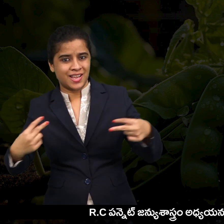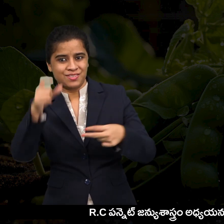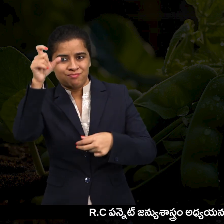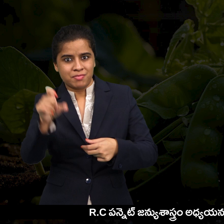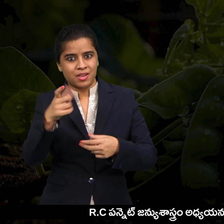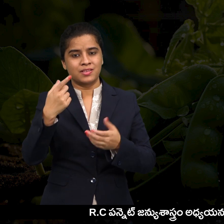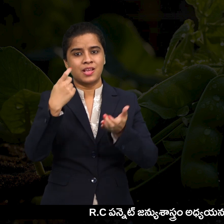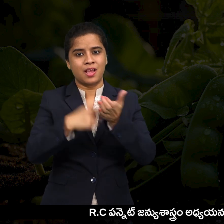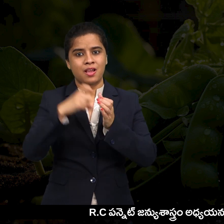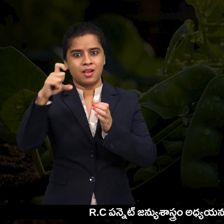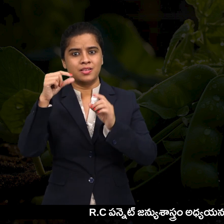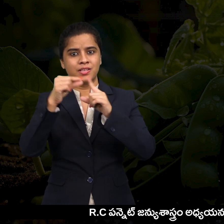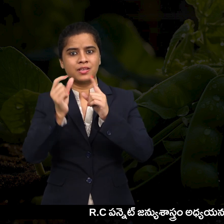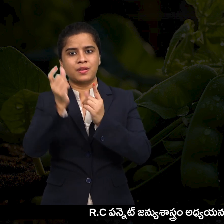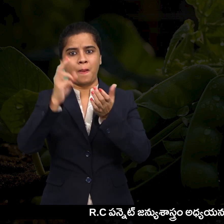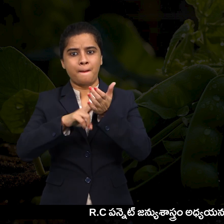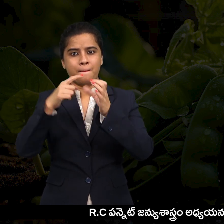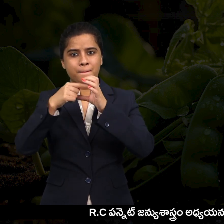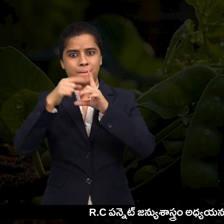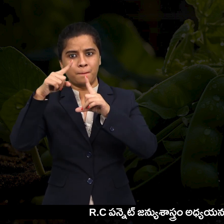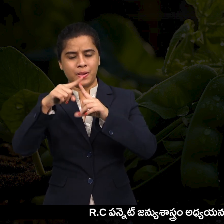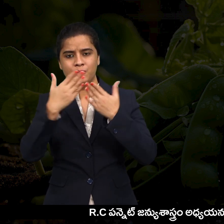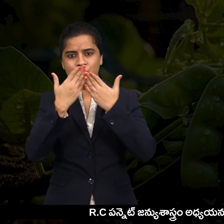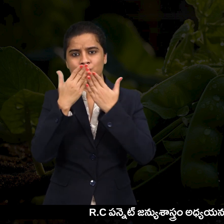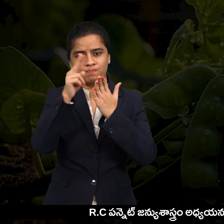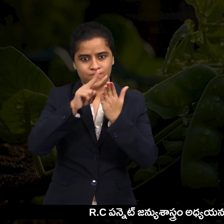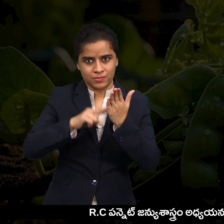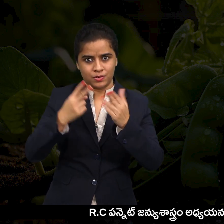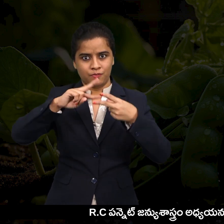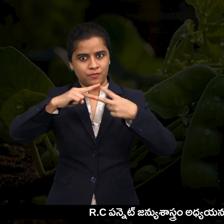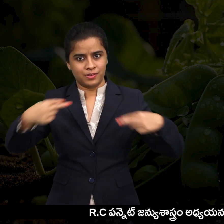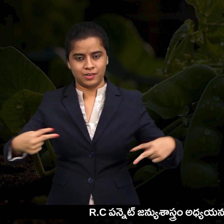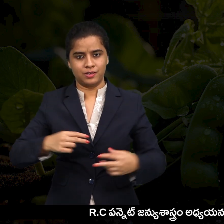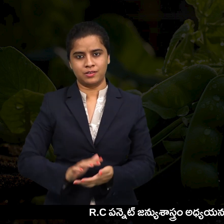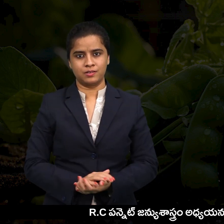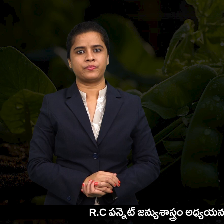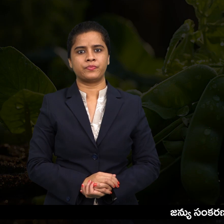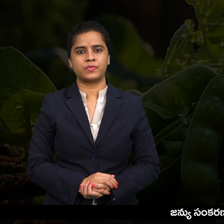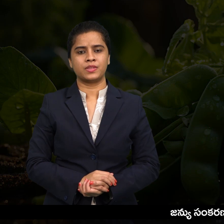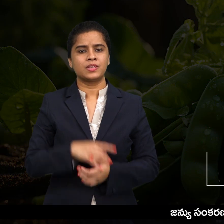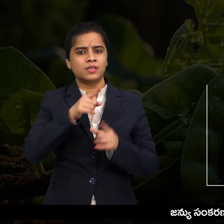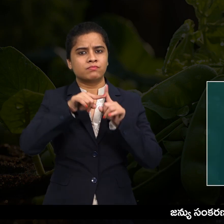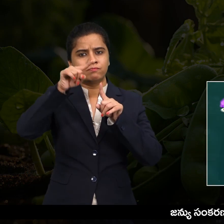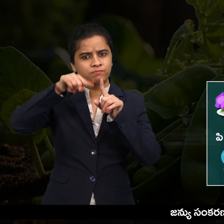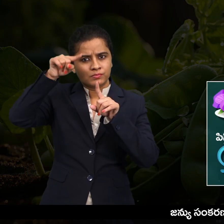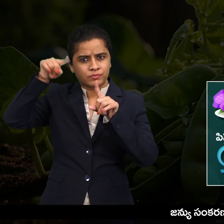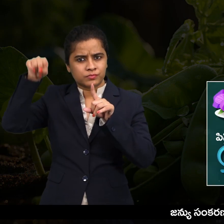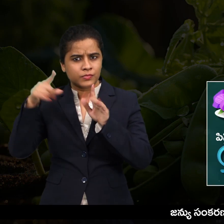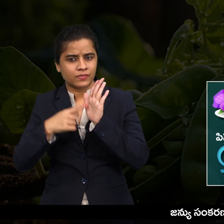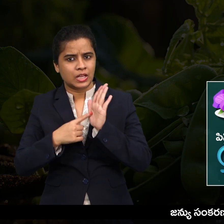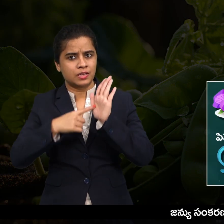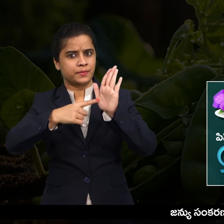ఆర్సి పన్నెంట్ జన్యుశాస్త్రం అధ్యయనం కోసం రూపొందించిన చెక్కర్ బోర్డ్ రూపం.